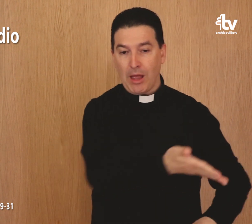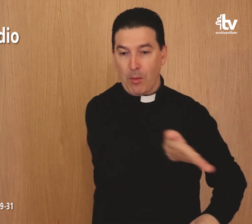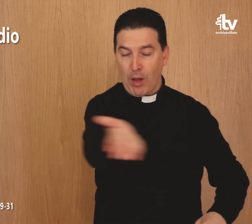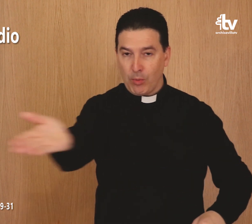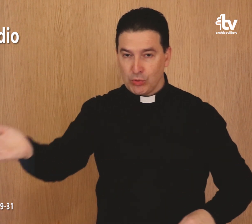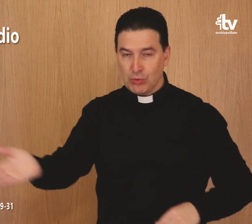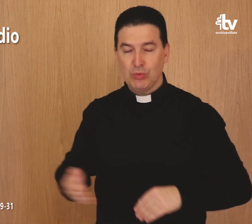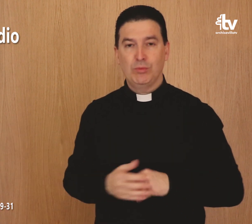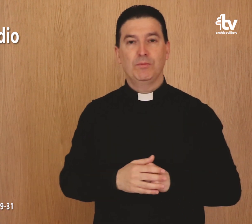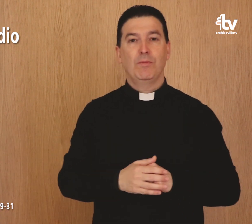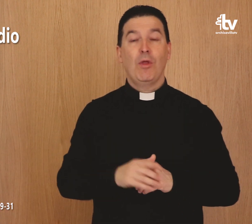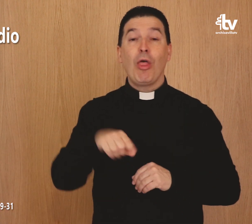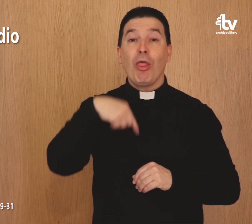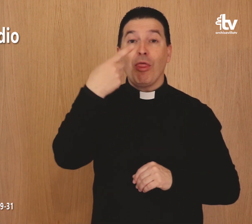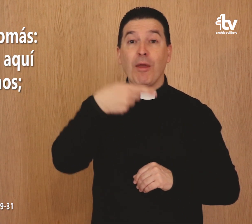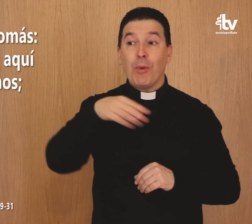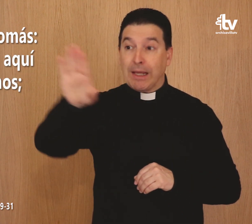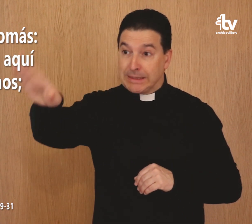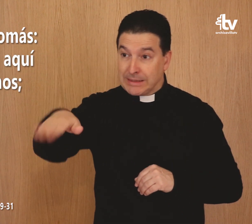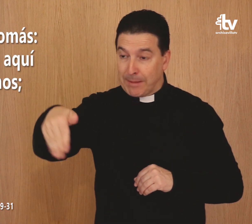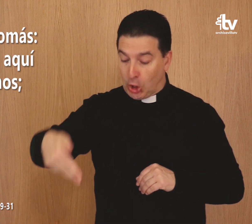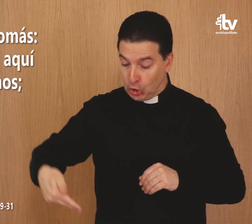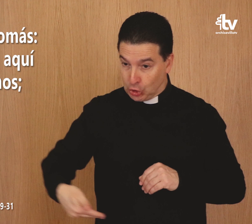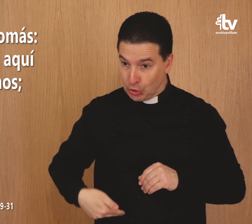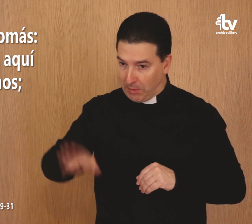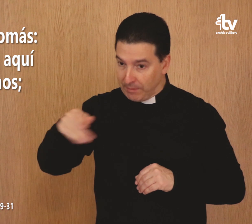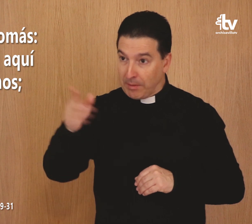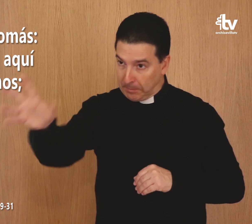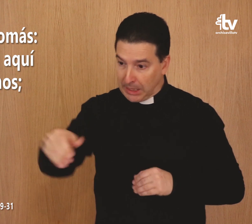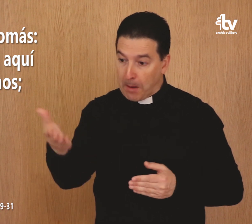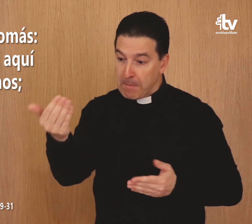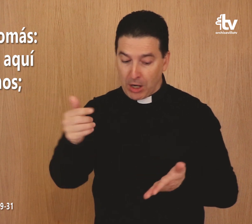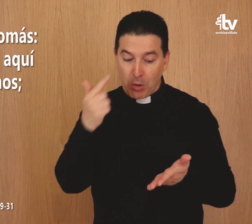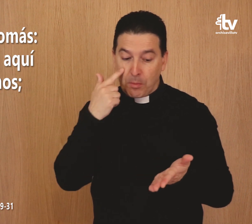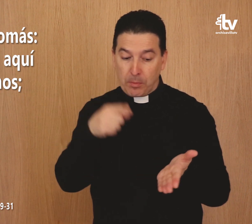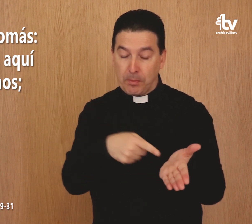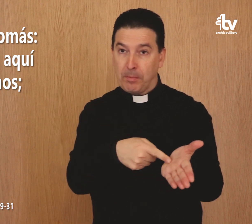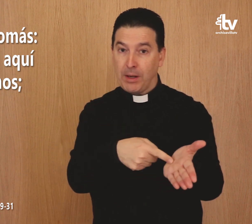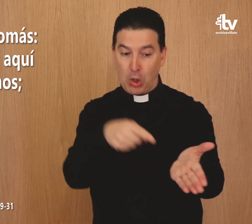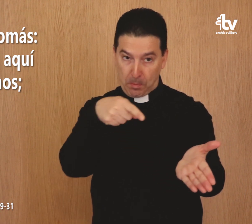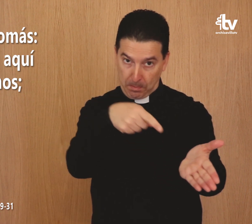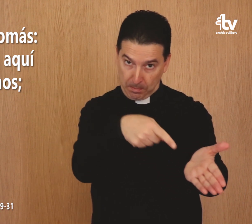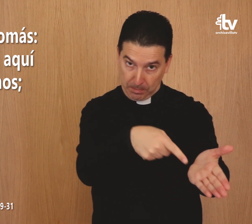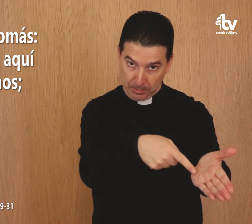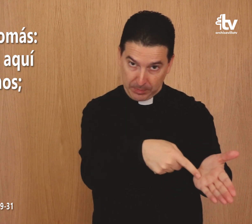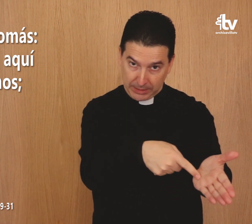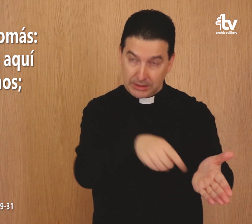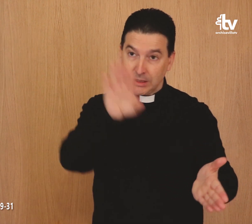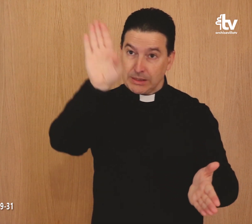a vosotros». Luego dijo a Tomás: «Trae tu dedo, aquí tienes mis manos, trae